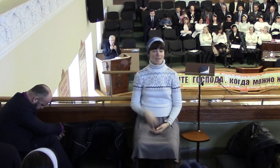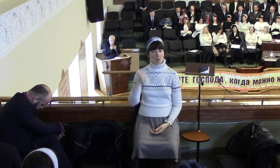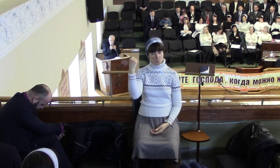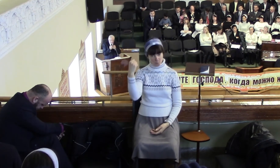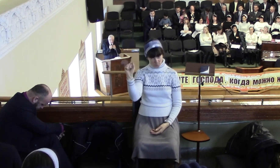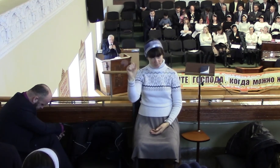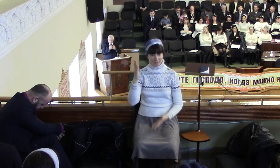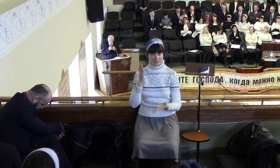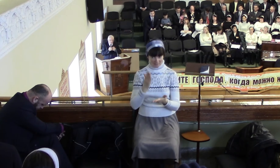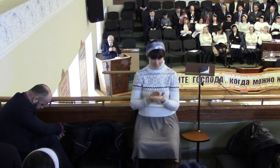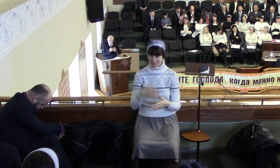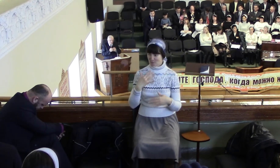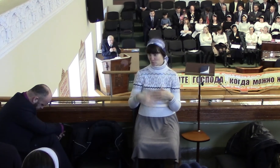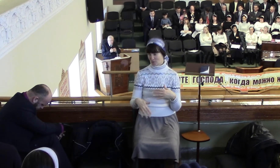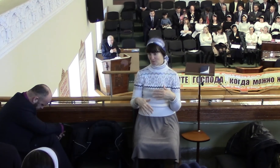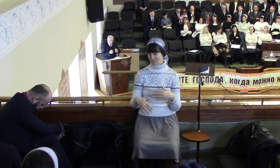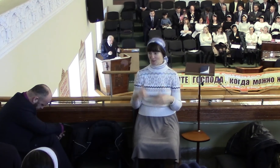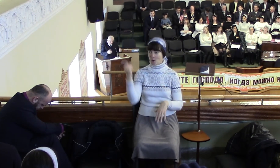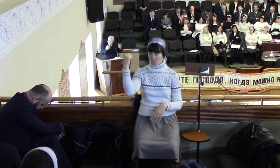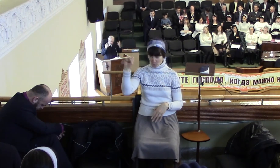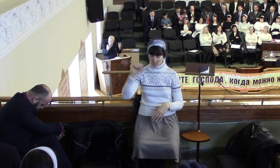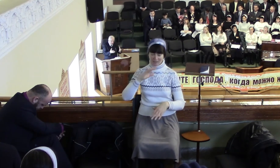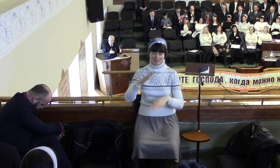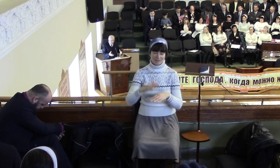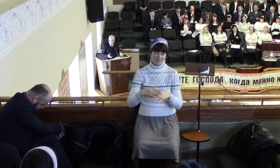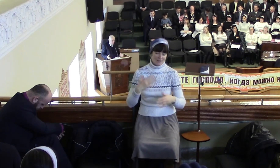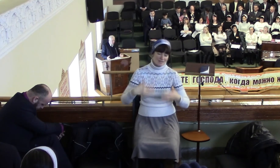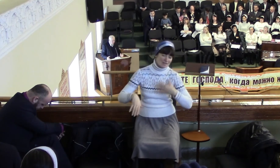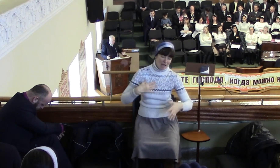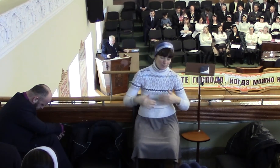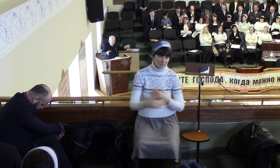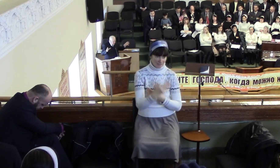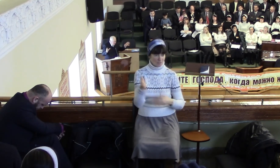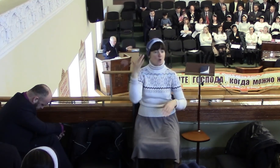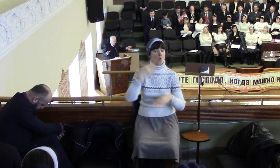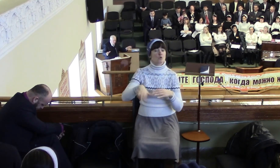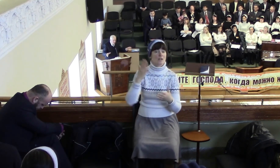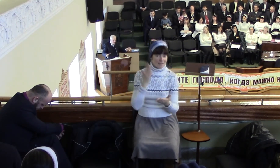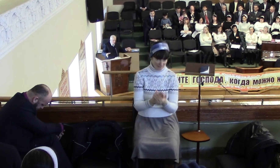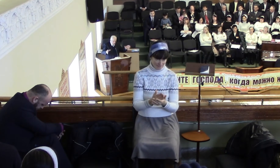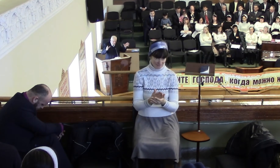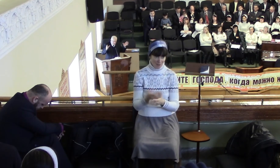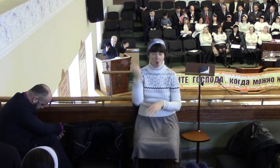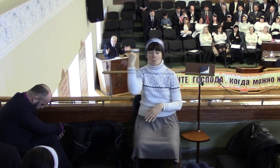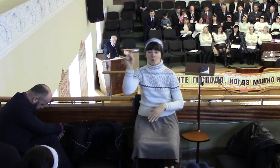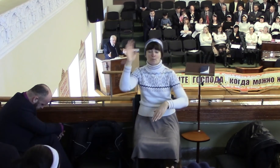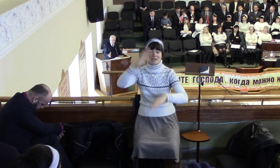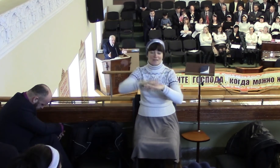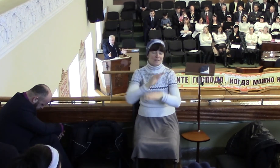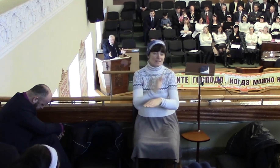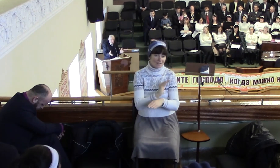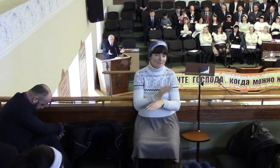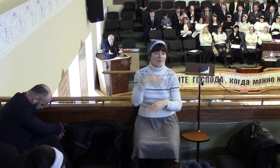нами, победа над нашими слабостями в Иисусе Христе. Победа над дьяволом в Иисусе